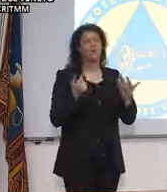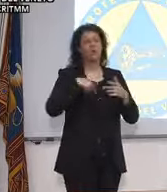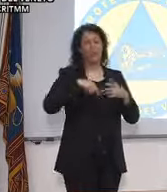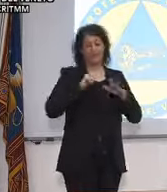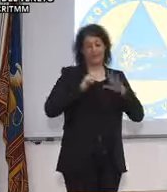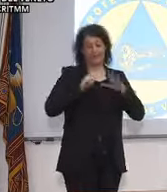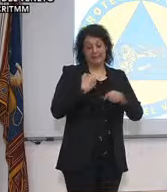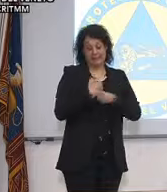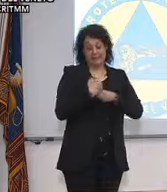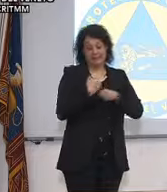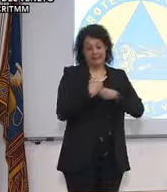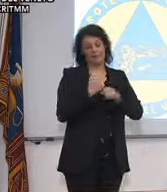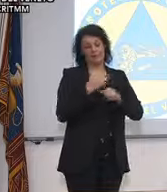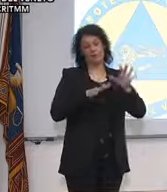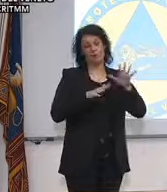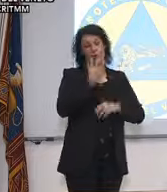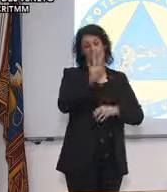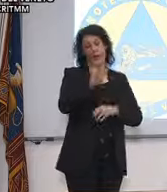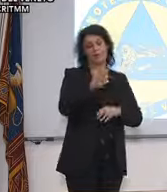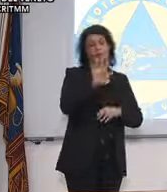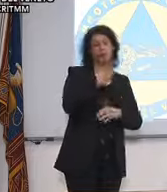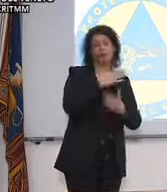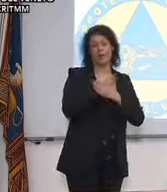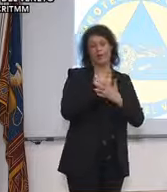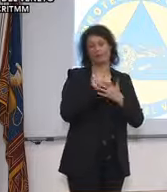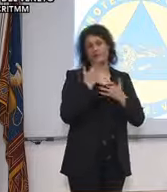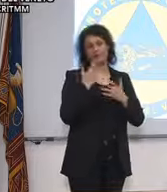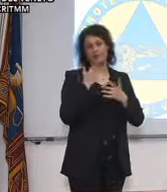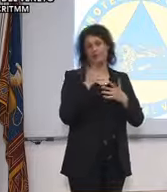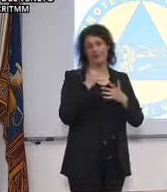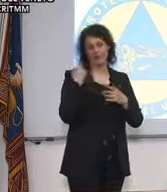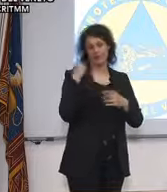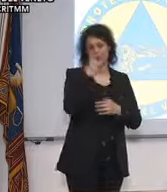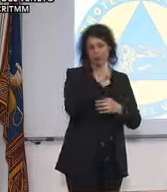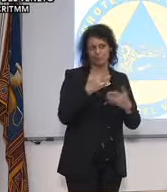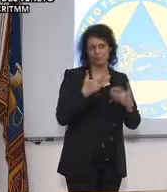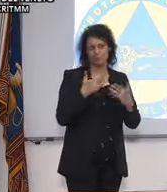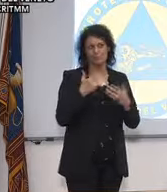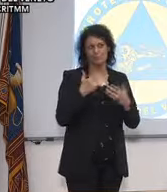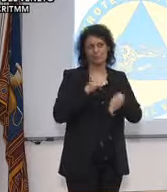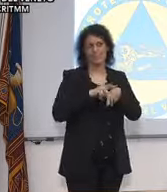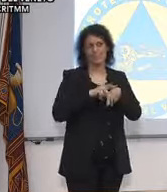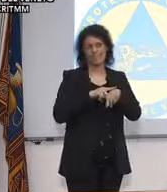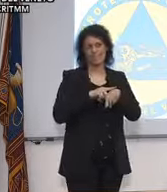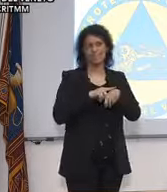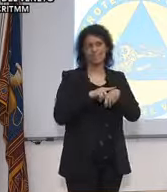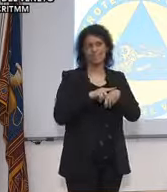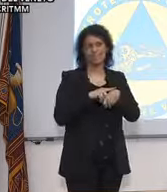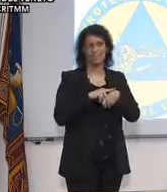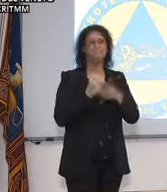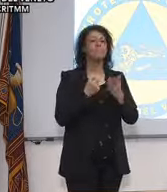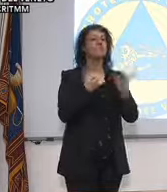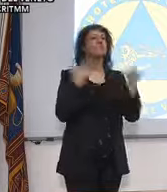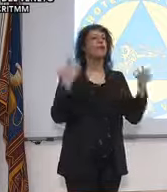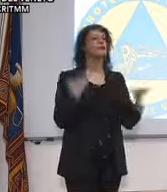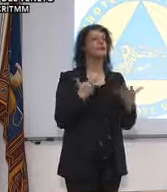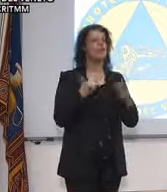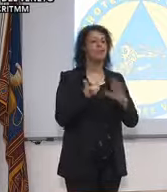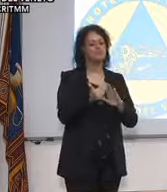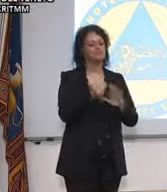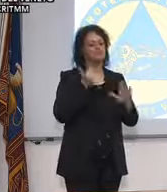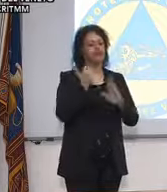non riusciamo, insomma, perché poi si devono preparare comunque ambienti di un certo tipo, eccetera. Però l'importante, io credo, è avere un piano ben